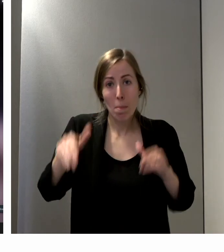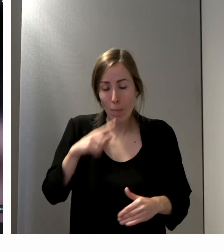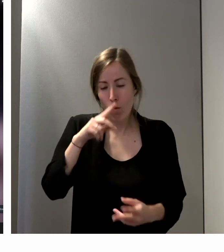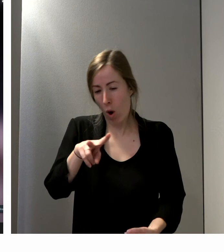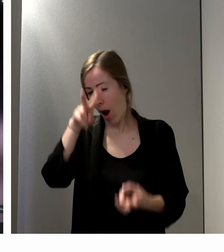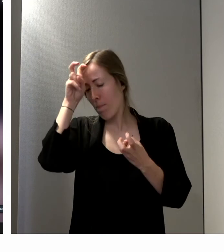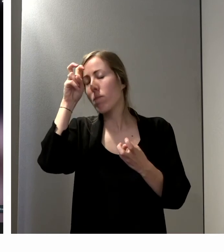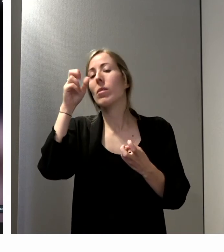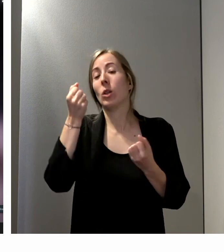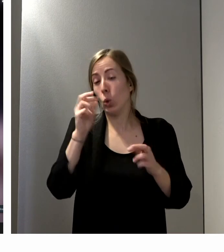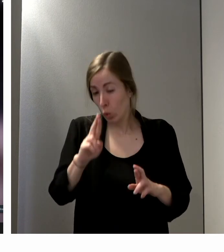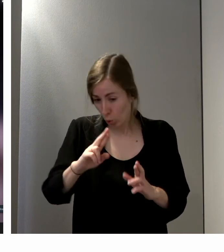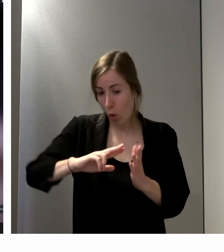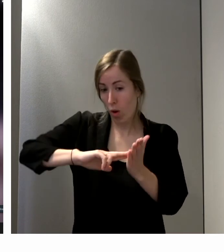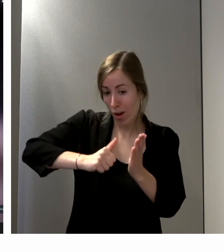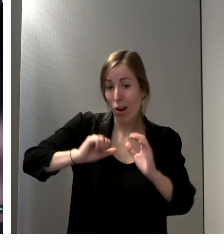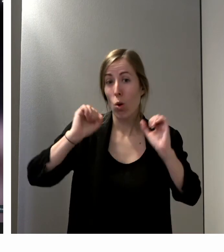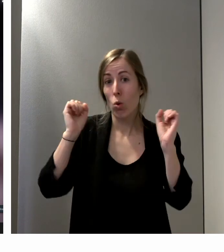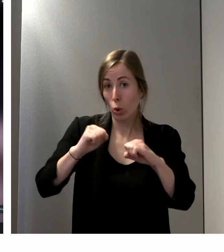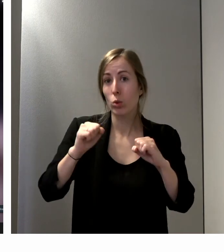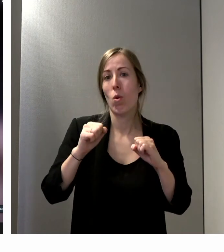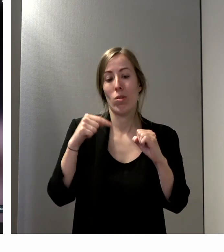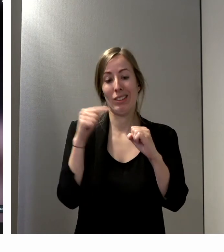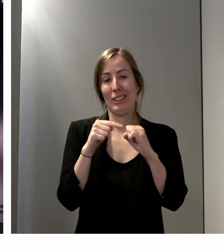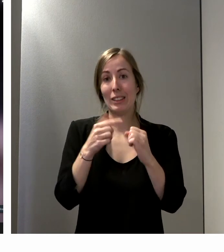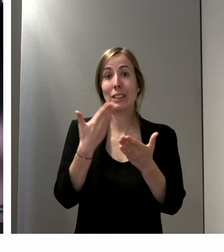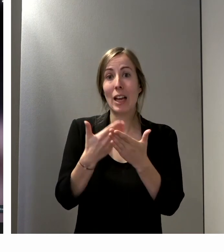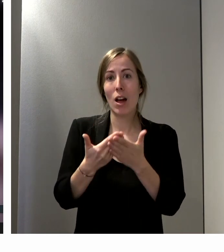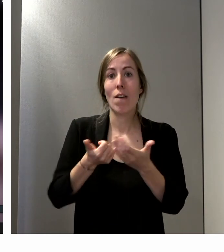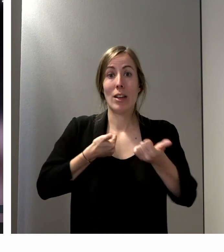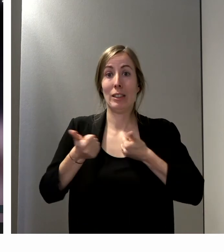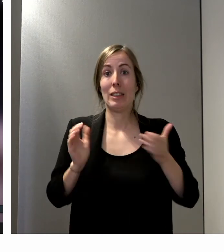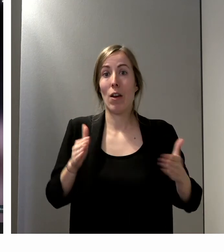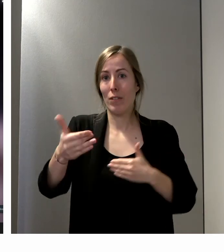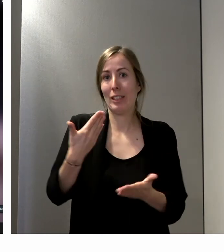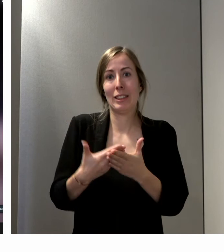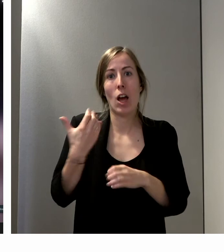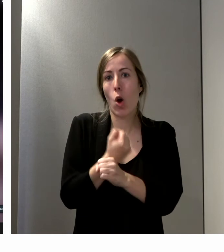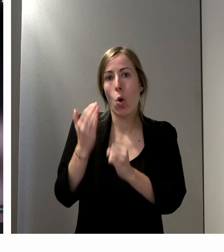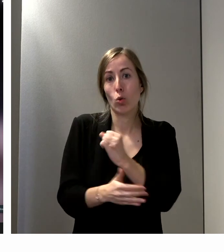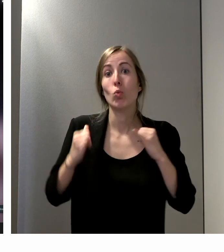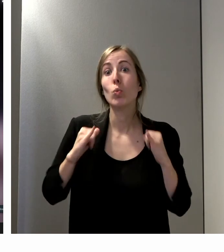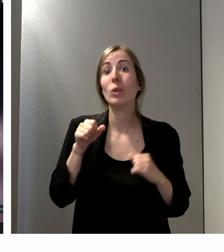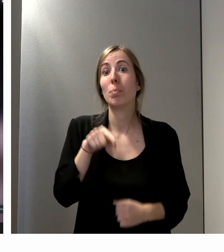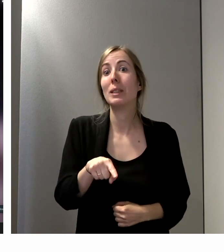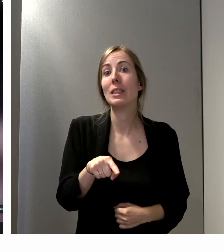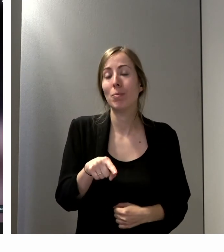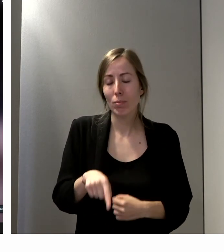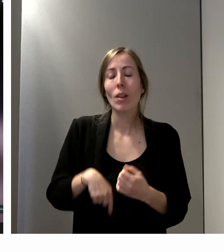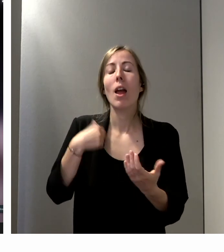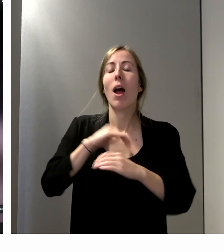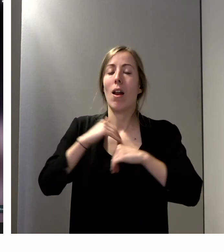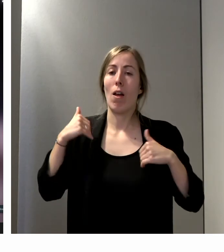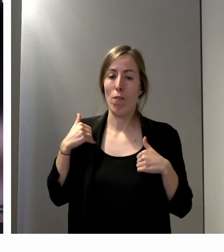capacité de pouvoir recueillir ce consentement et c'est là tout l'enjeu du service. Et puis ensuite, il met en relation un ou